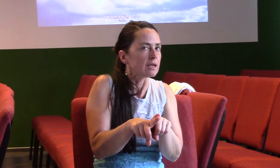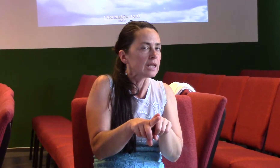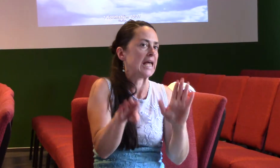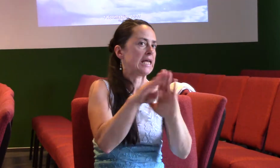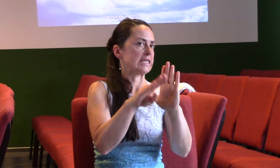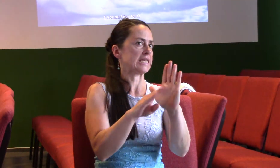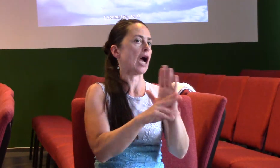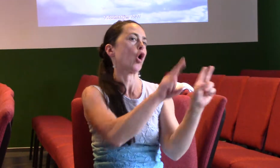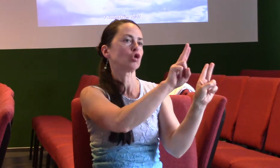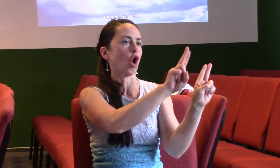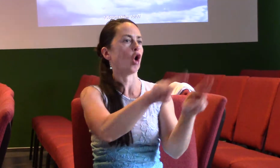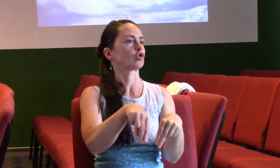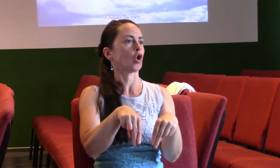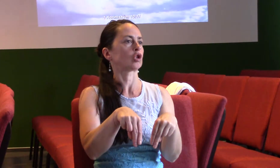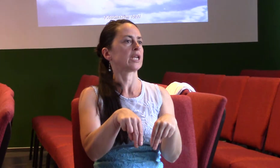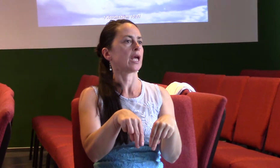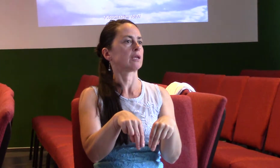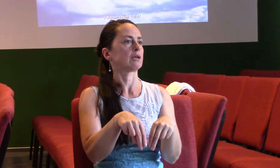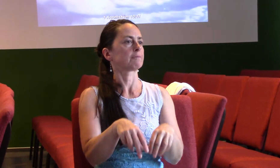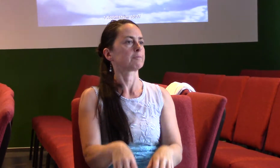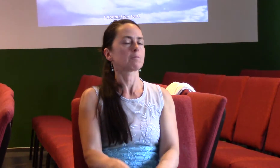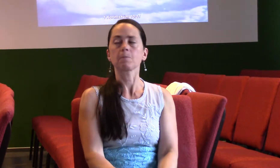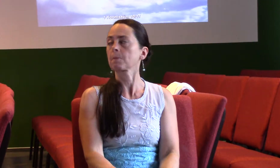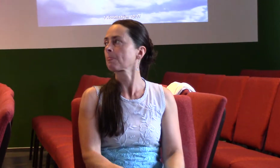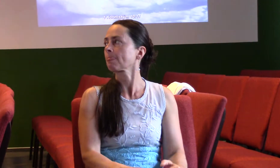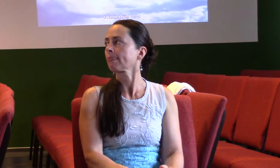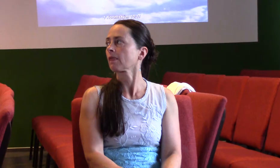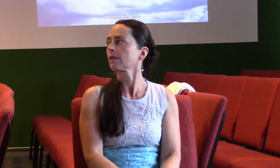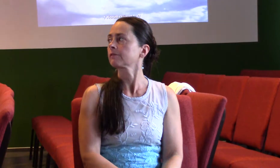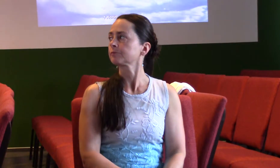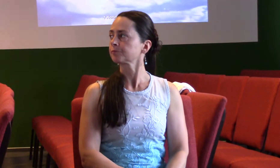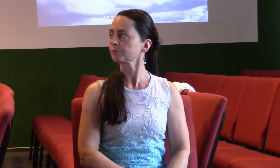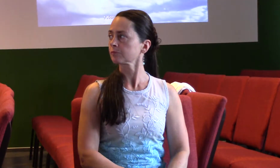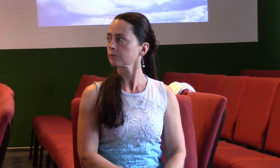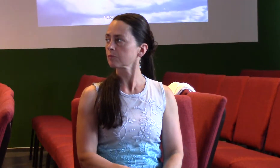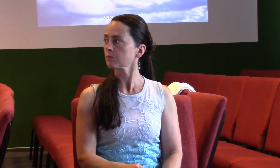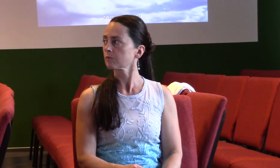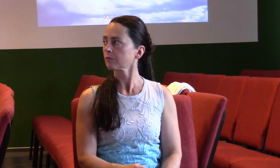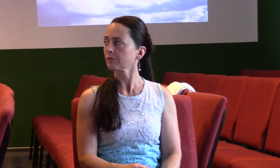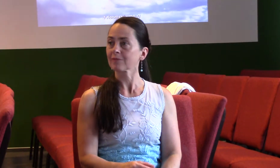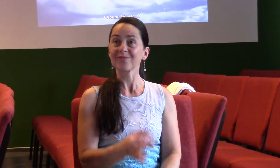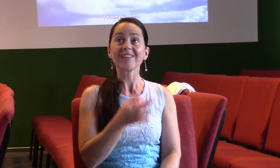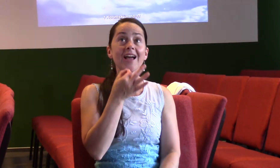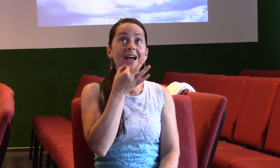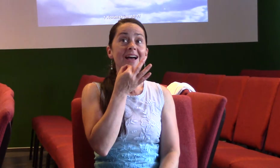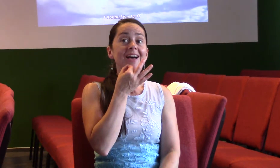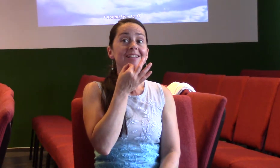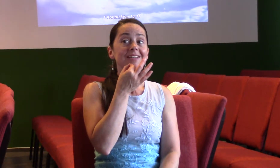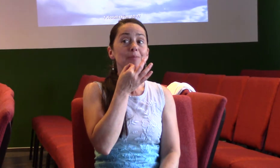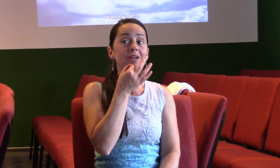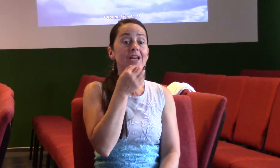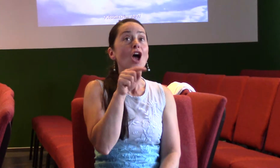tak ten náš život najinou dostane úplně jinou dimenzí. A když ho